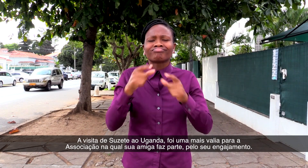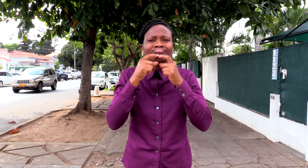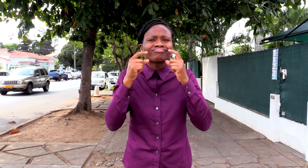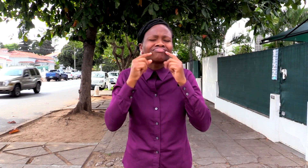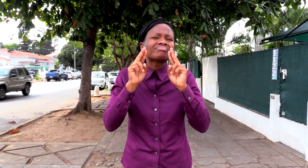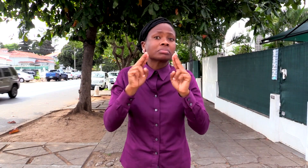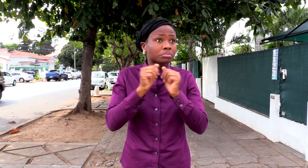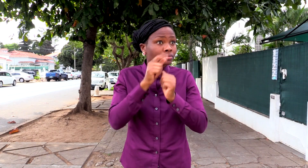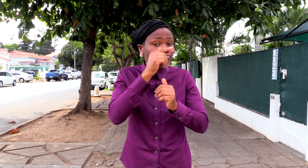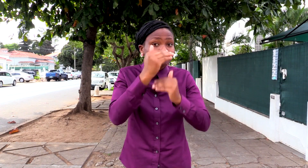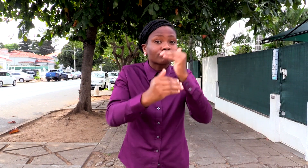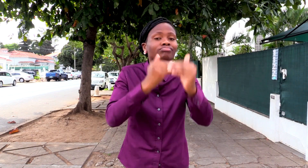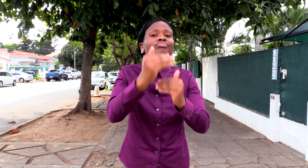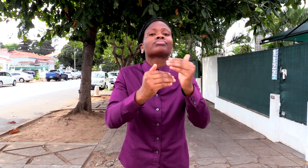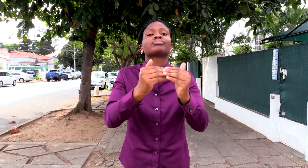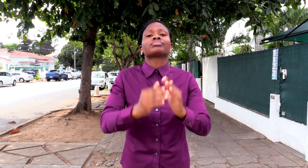engajamento.